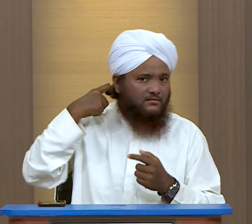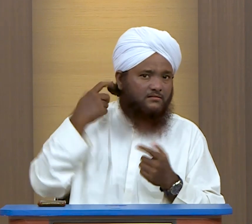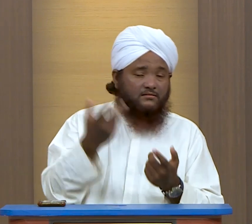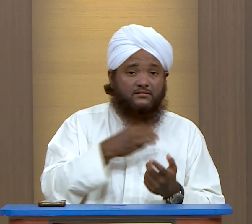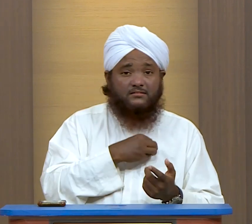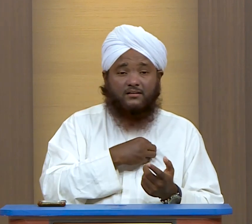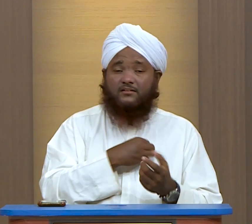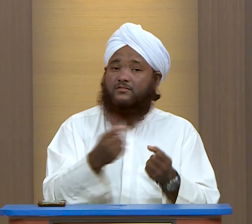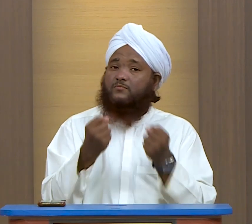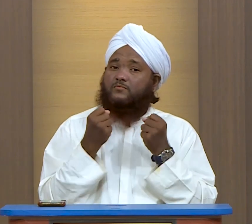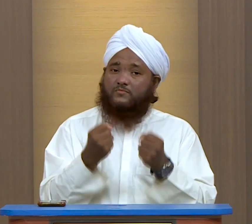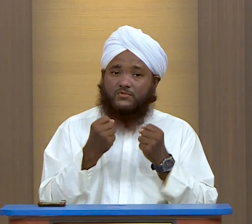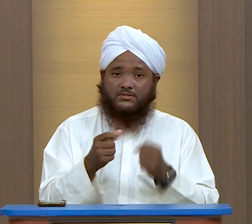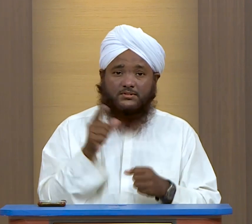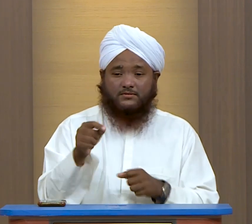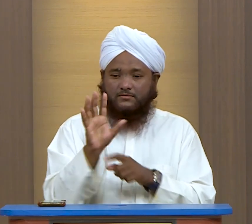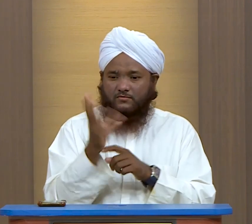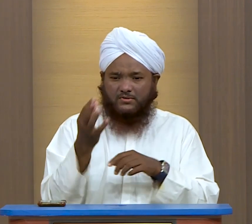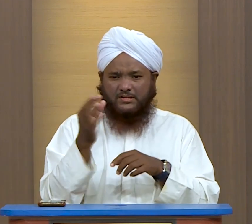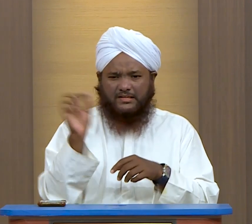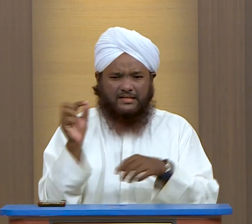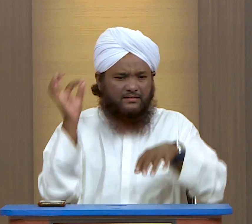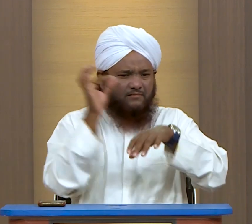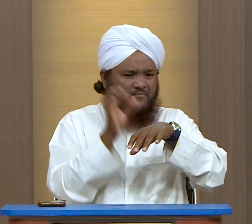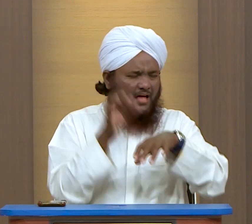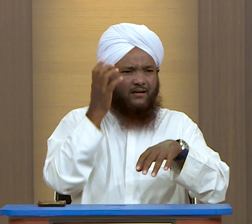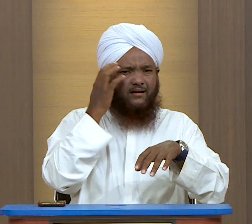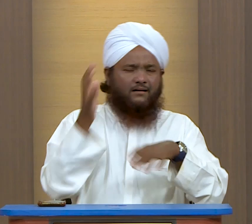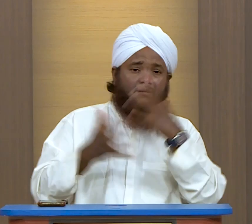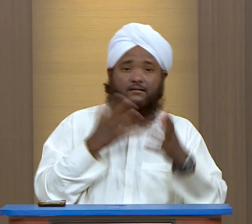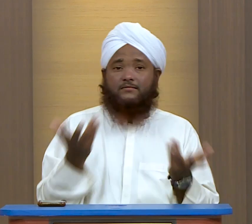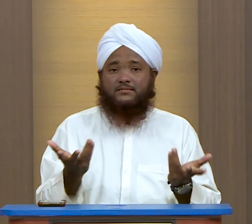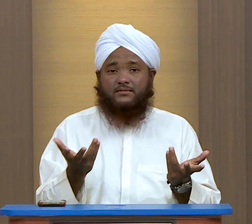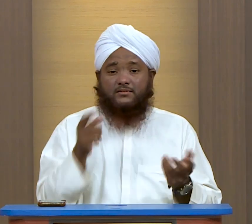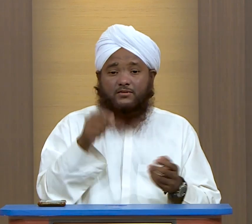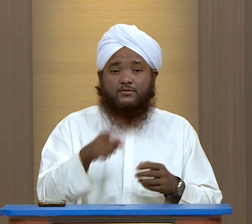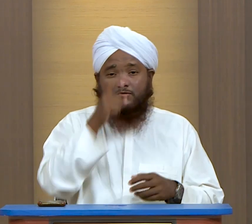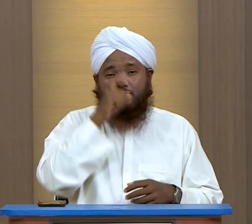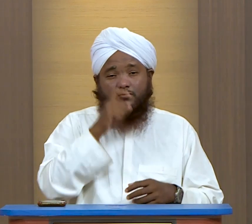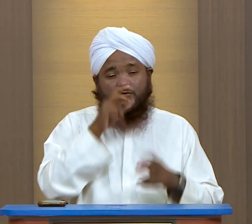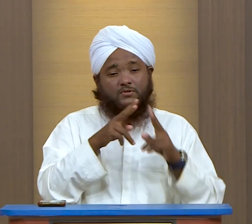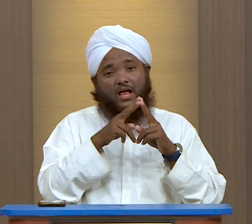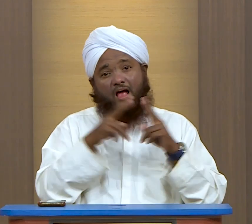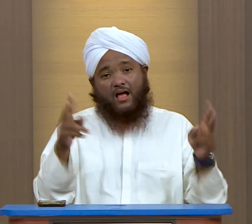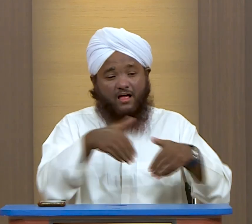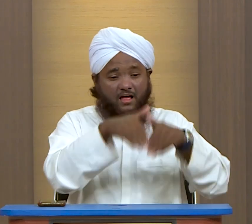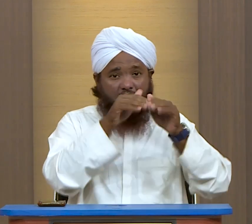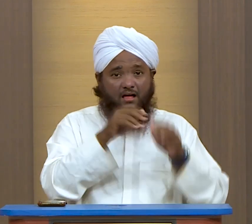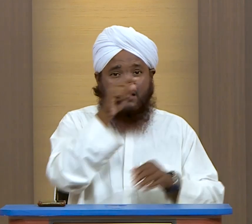کر سکے گا؟ دنیا میں ایک مچھر کے کاٹ لینے پر بے قرار ہو جانے والا جھوٹ بولنے کی وجہ سے قبر میں ہونے والے عذاب